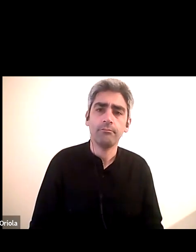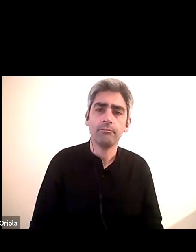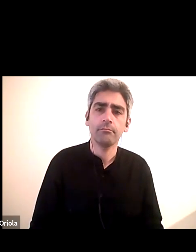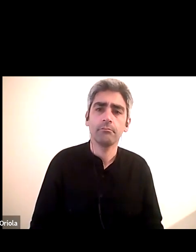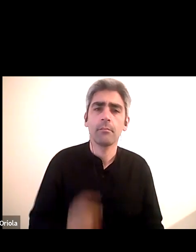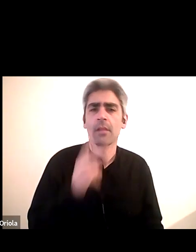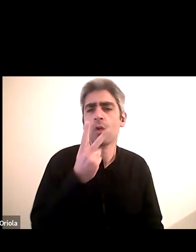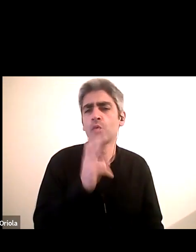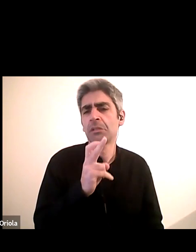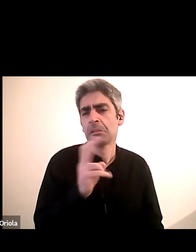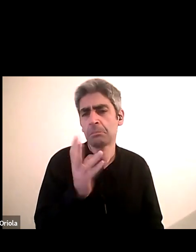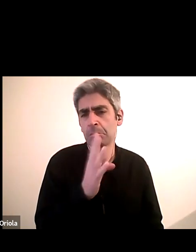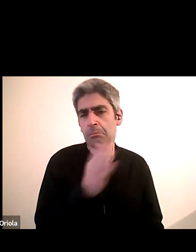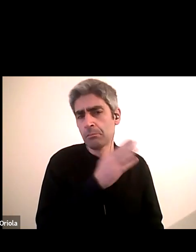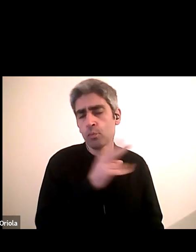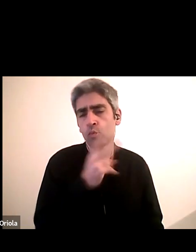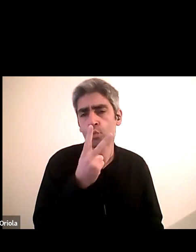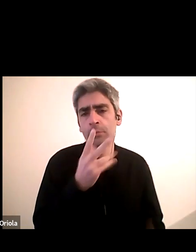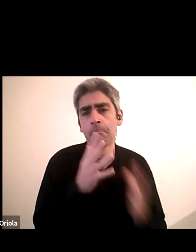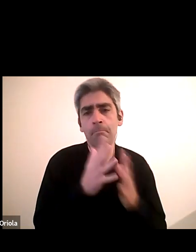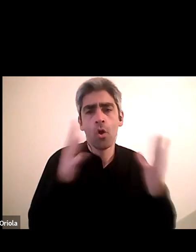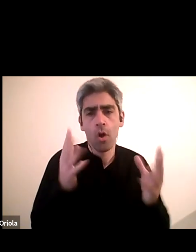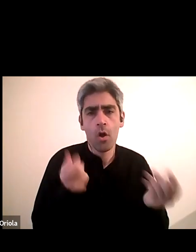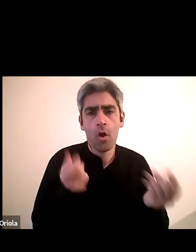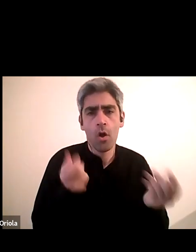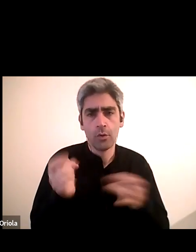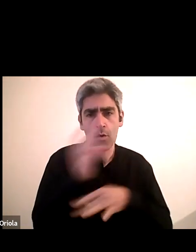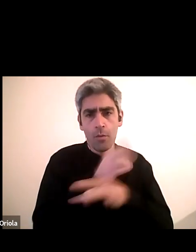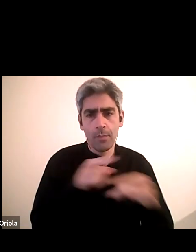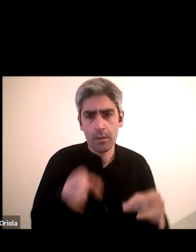2 anos, 2 das maiores organizações europeias